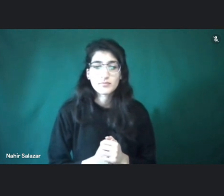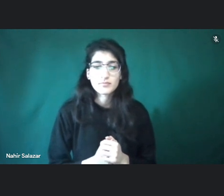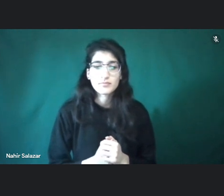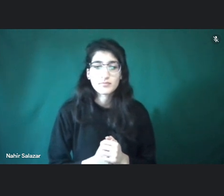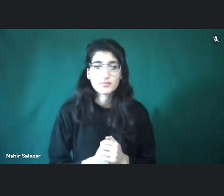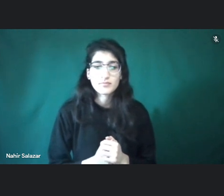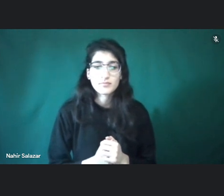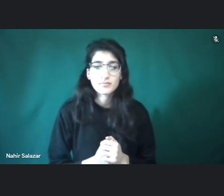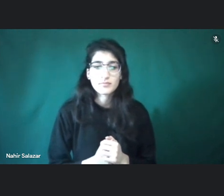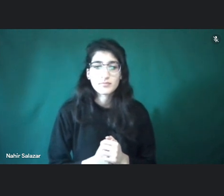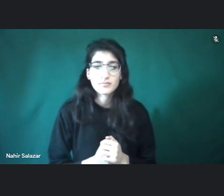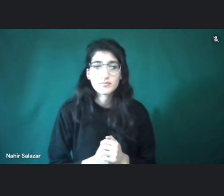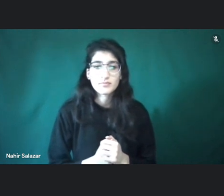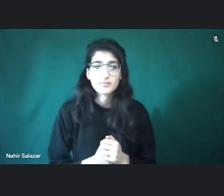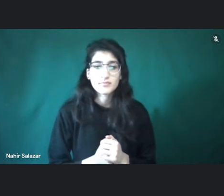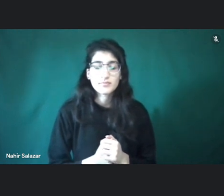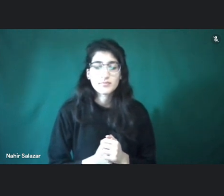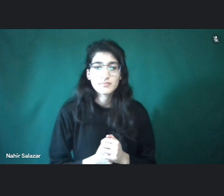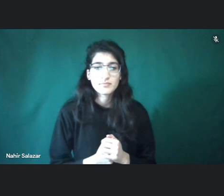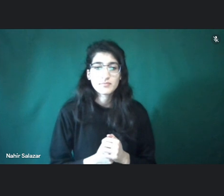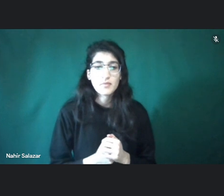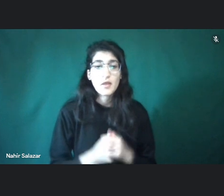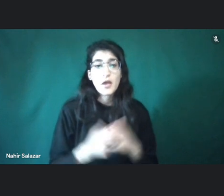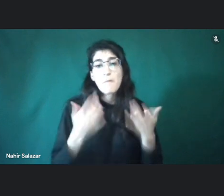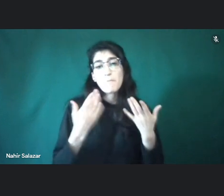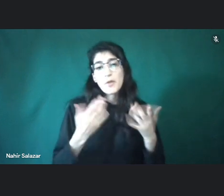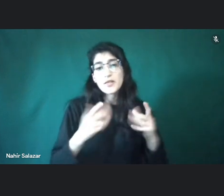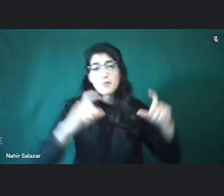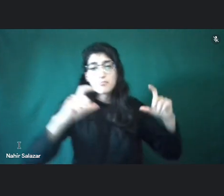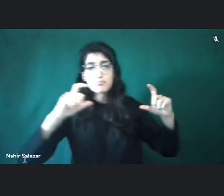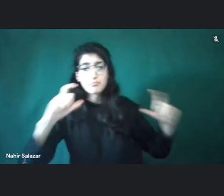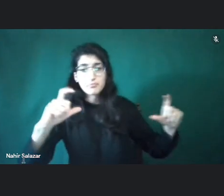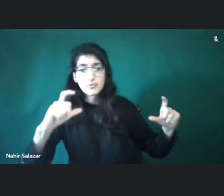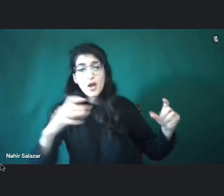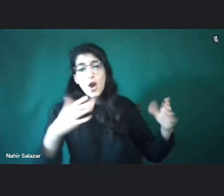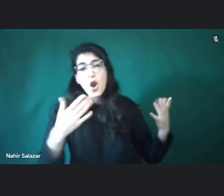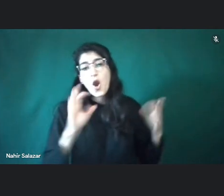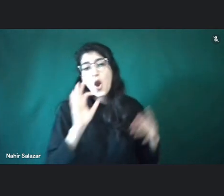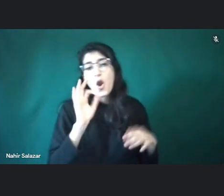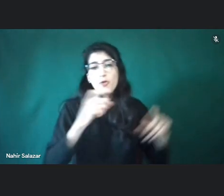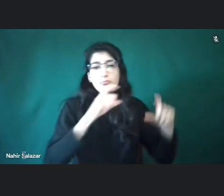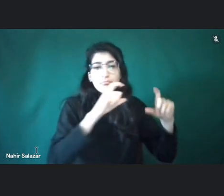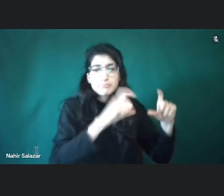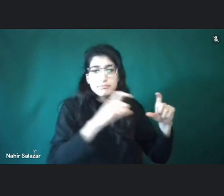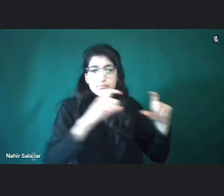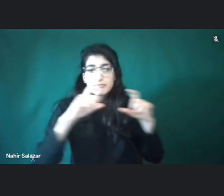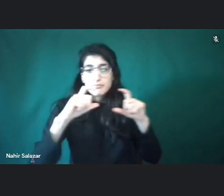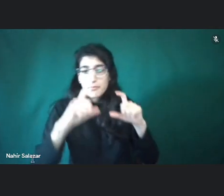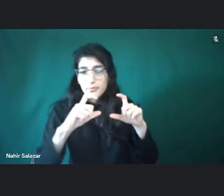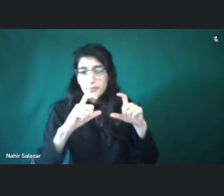puse separado. Pero bueno, creo que también que queda mejor porque los dos son tecnológicos, ¿sí?